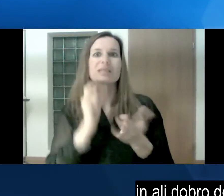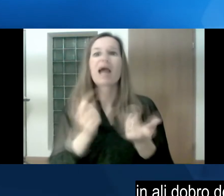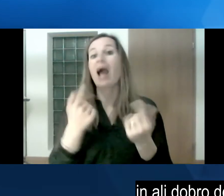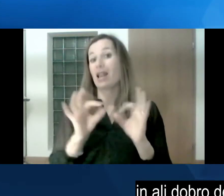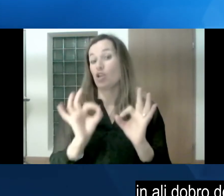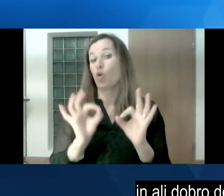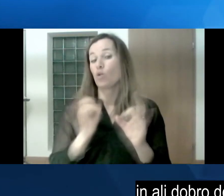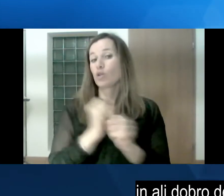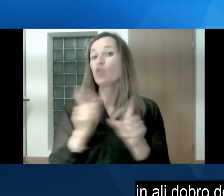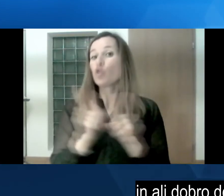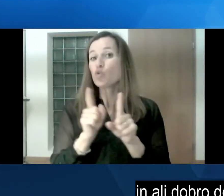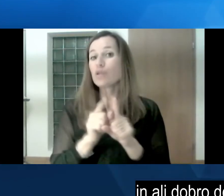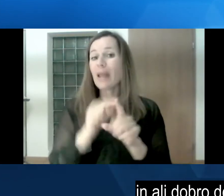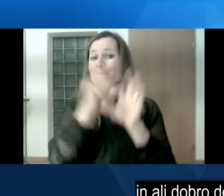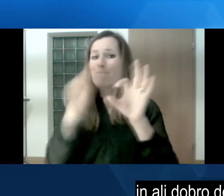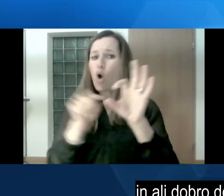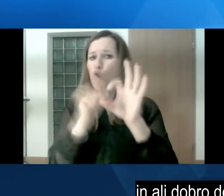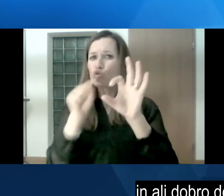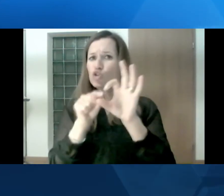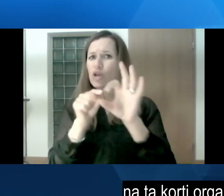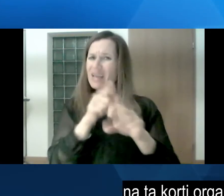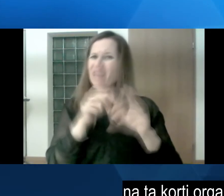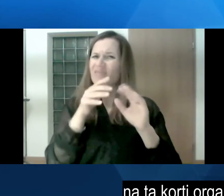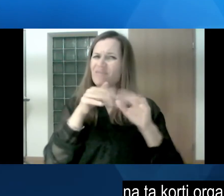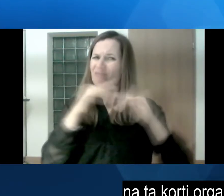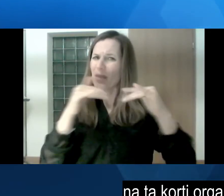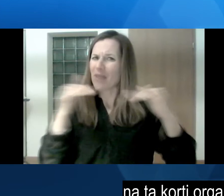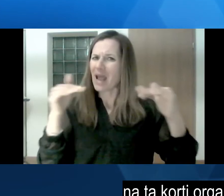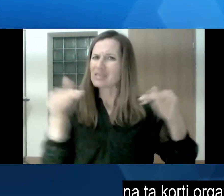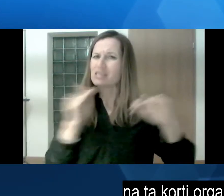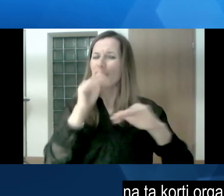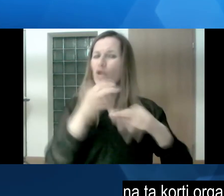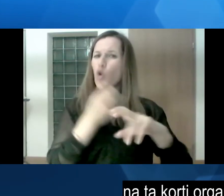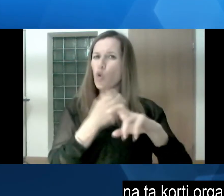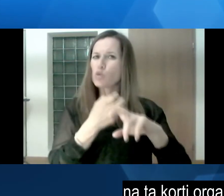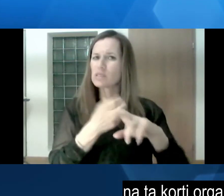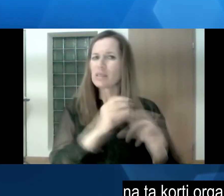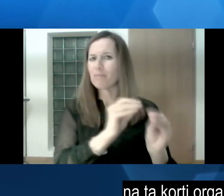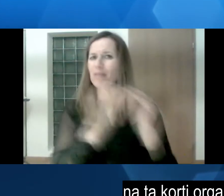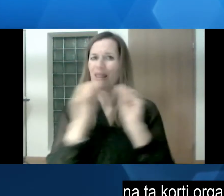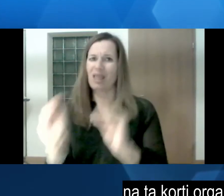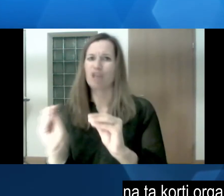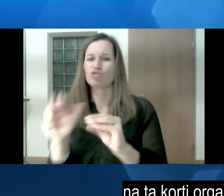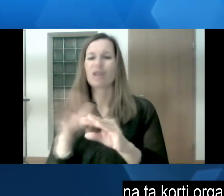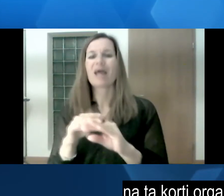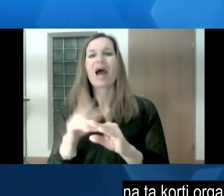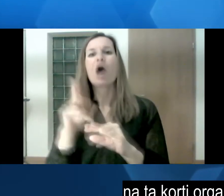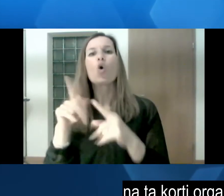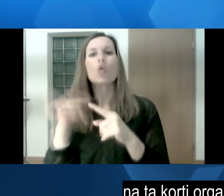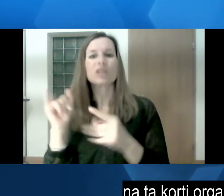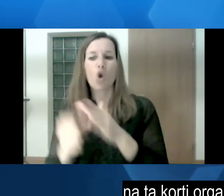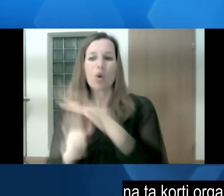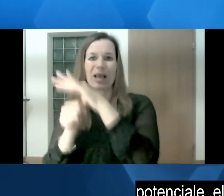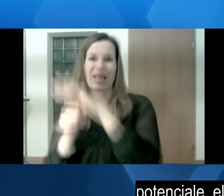ki vibracije preko kosti prenaša na ta kortij organ zaznavne celice, ki potem